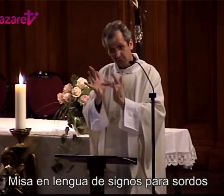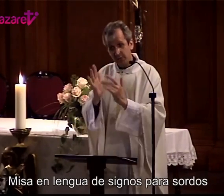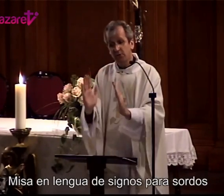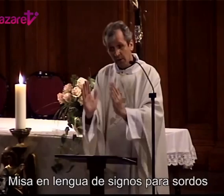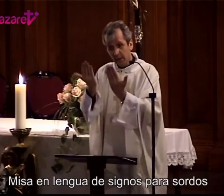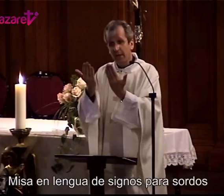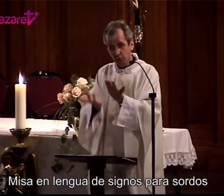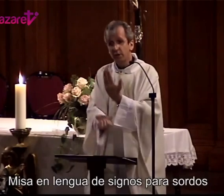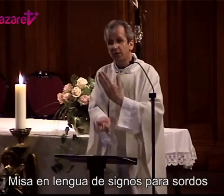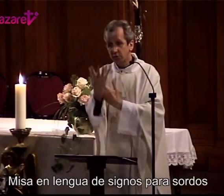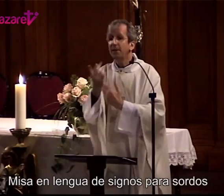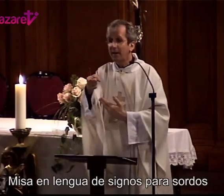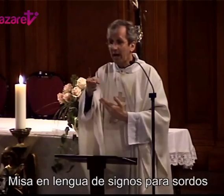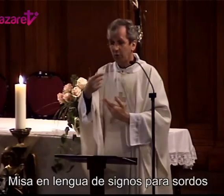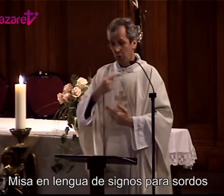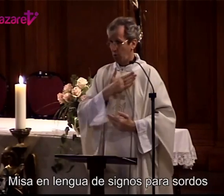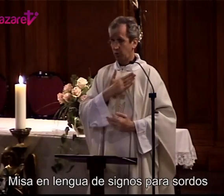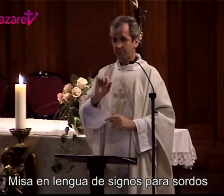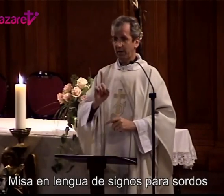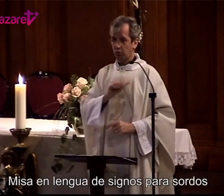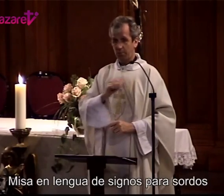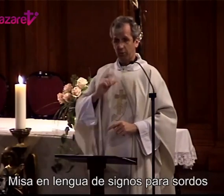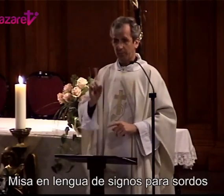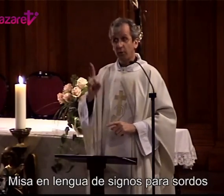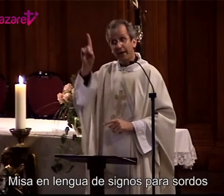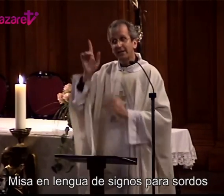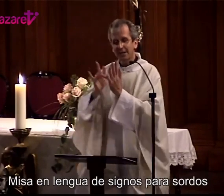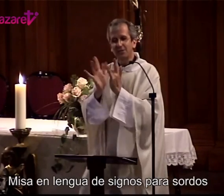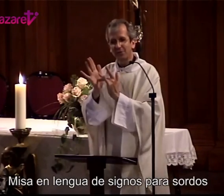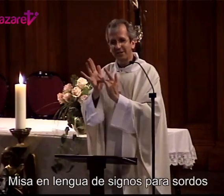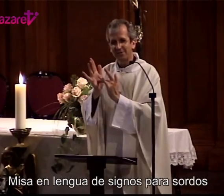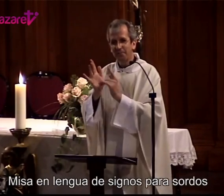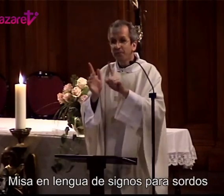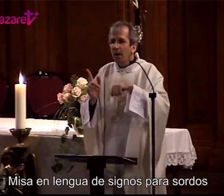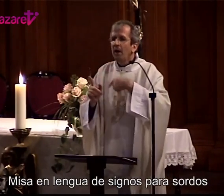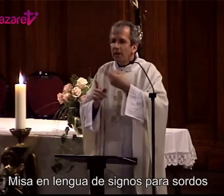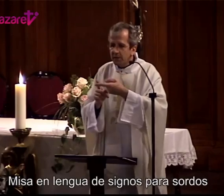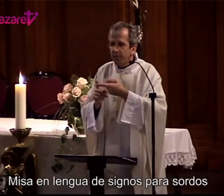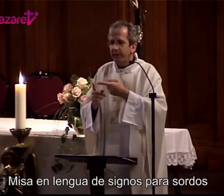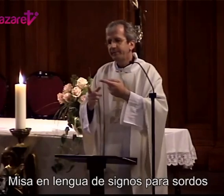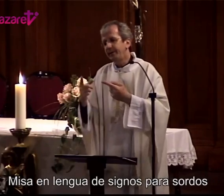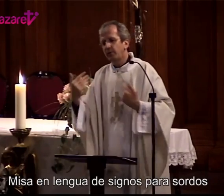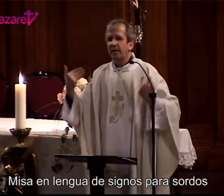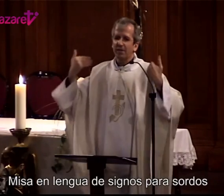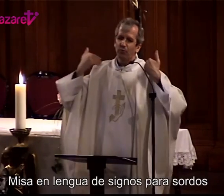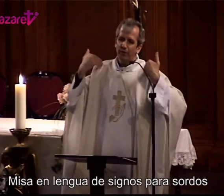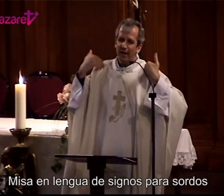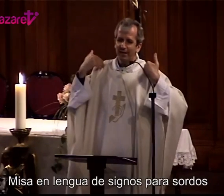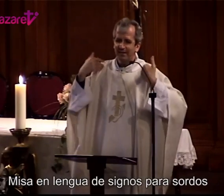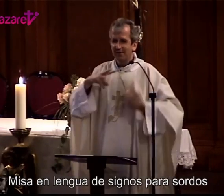Jesucristo que hemos hecho este milagro. No es mérito propio, es Jesucristo. Y después vinieron las autoridades